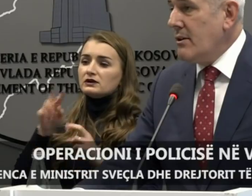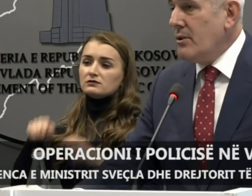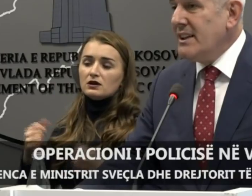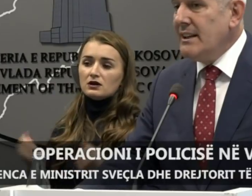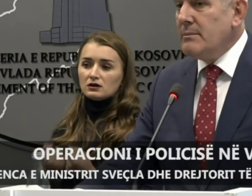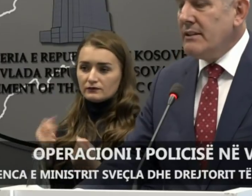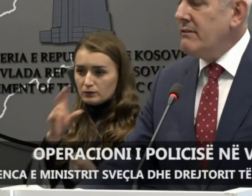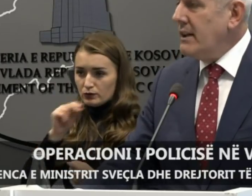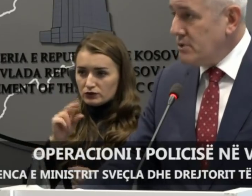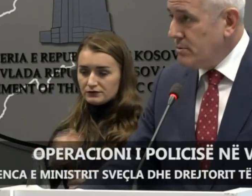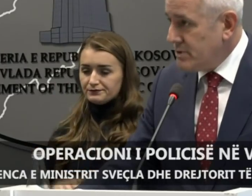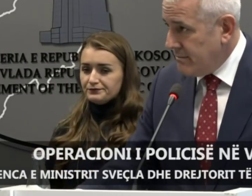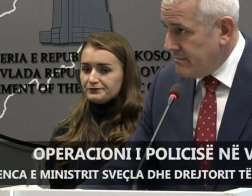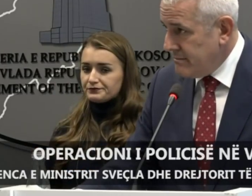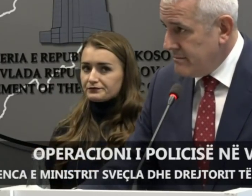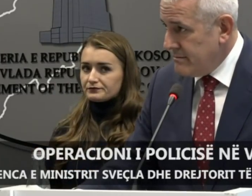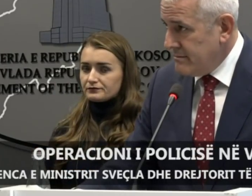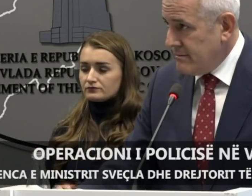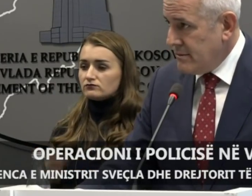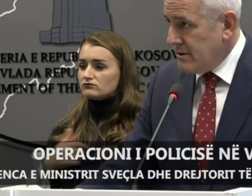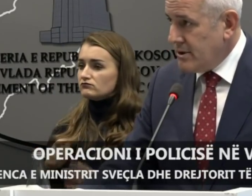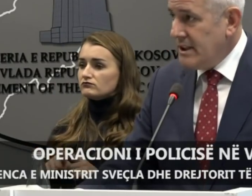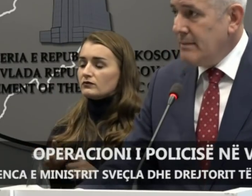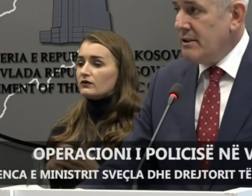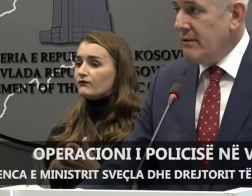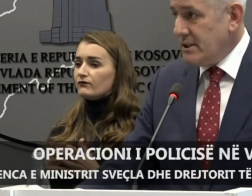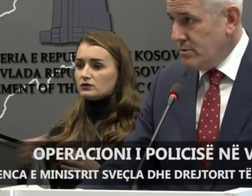kemi koordinim të vazhdueshëm,